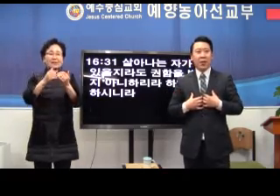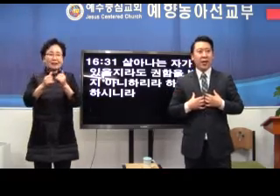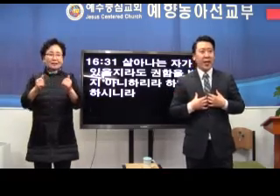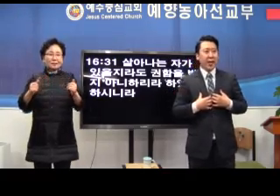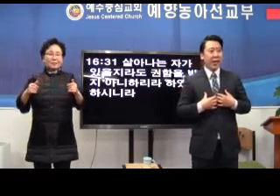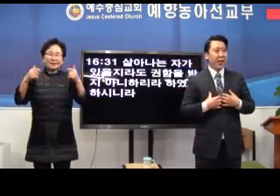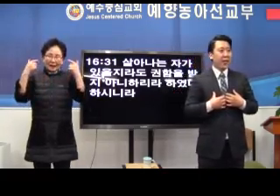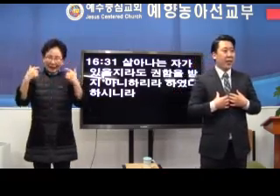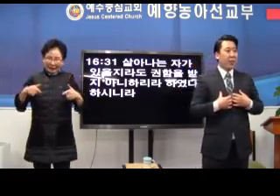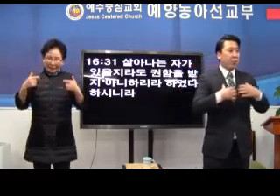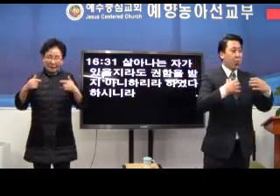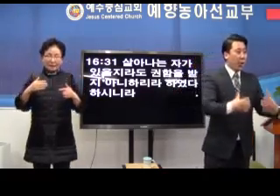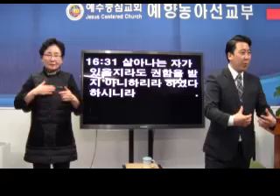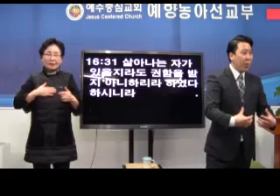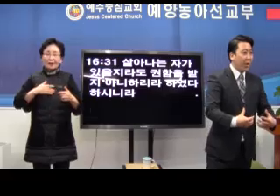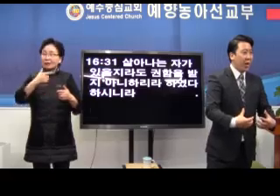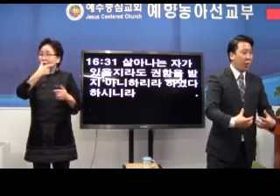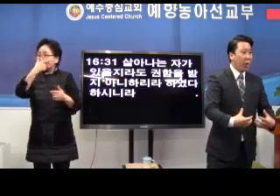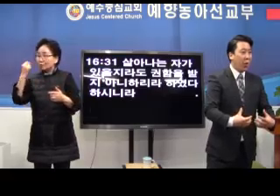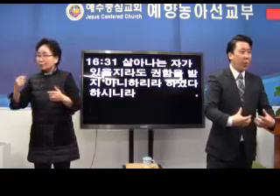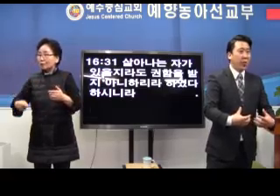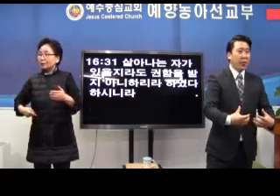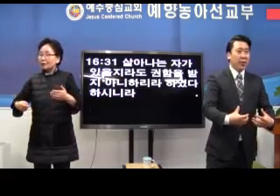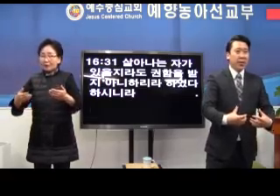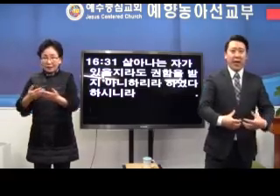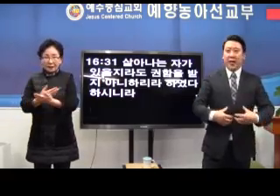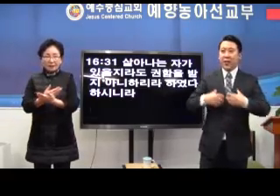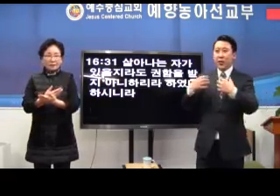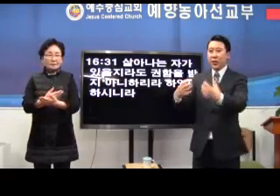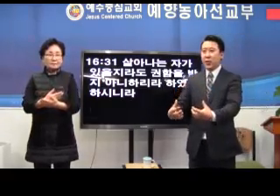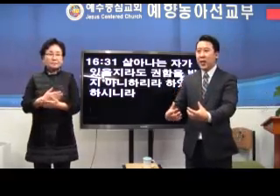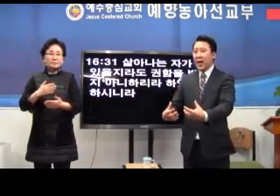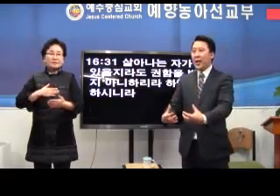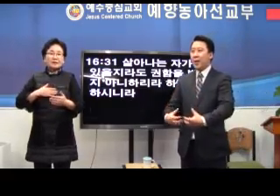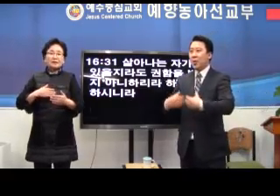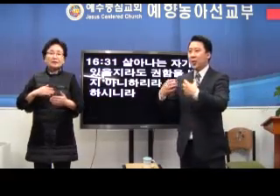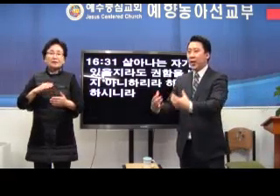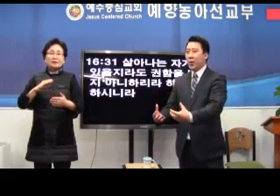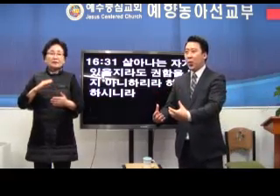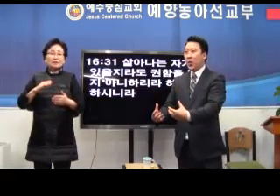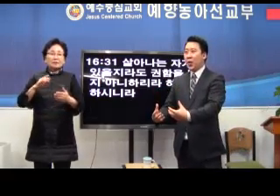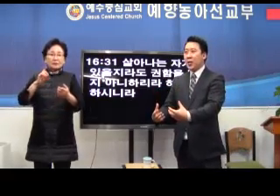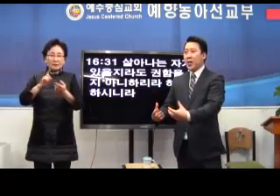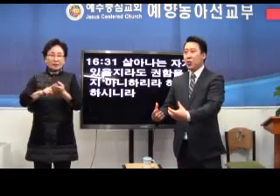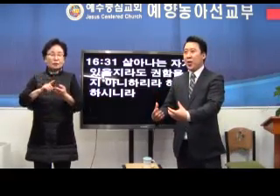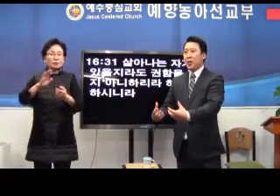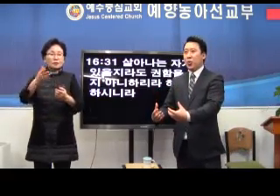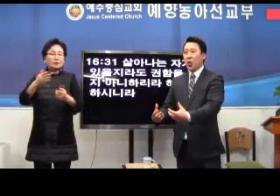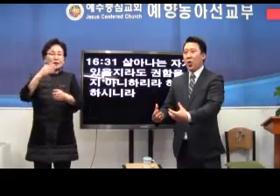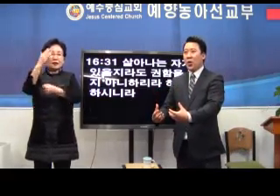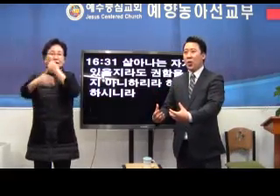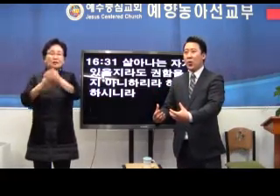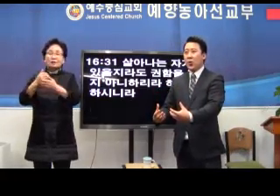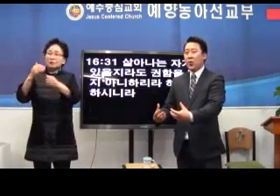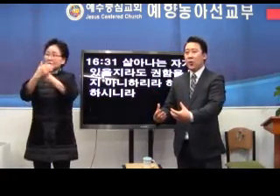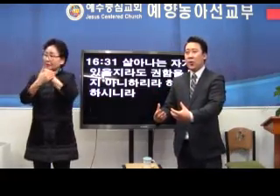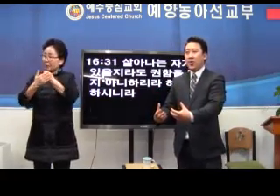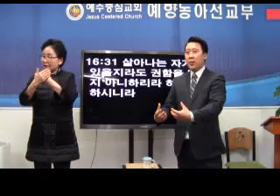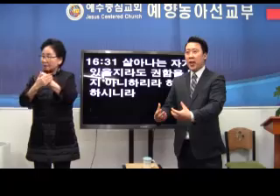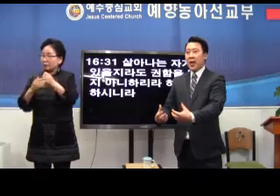날마다 나의 부족함을 회개하고 나의 나된 것은 하나님의 은혜라고 예수의 이름으로 나의